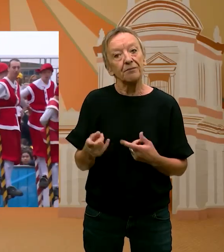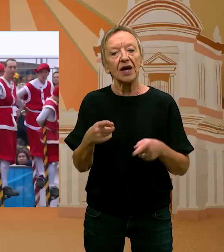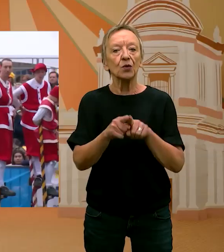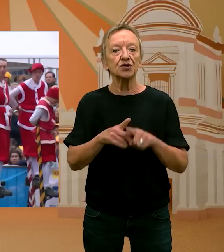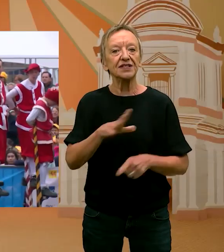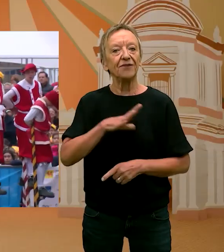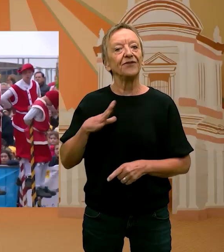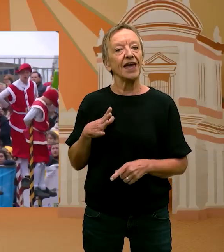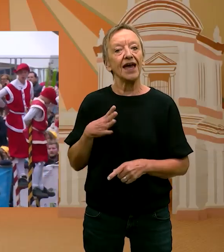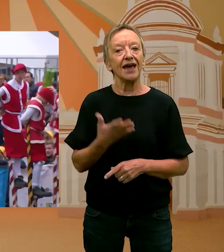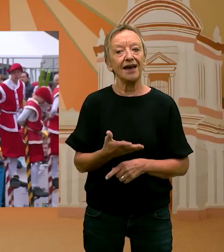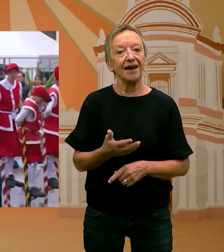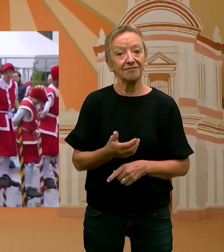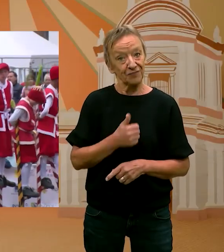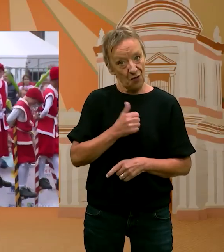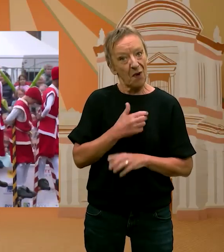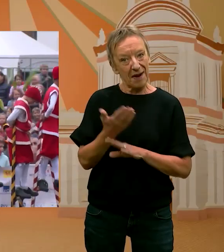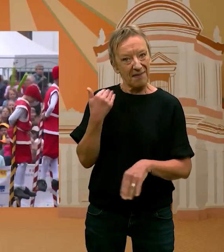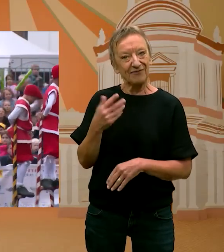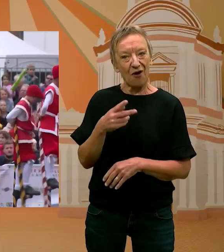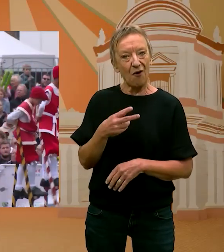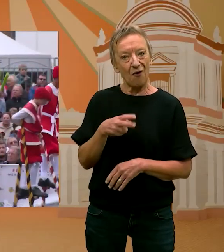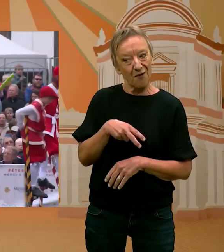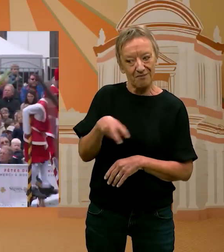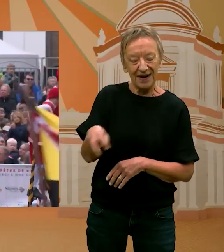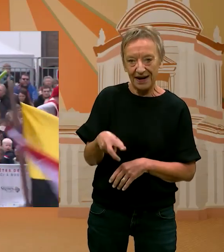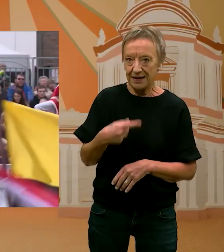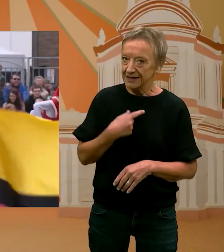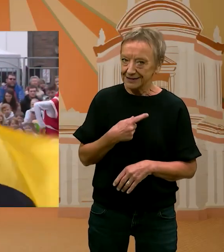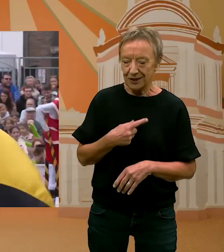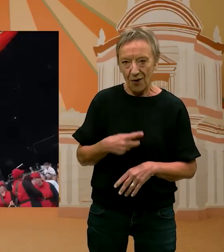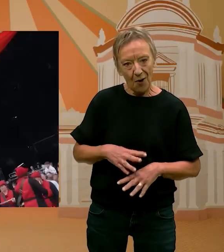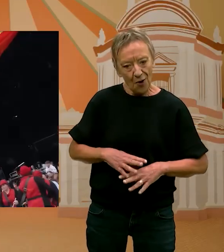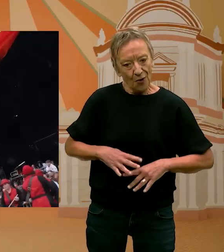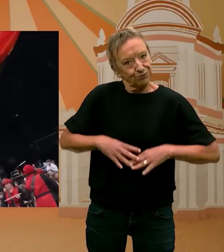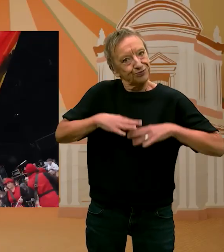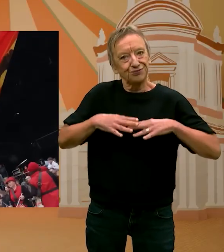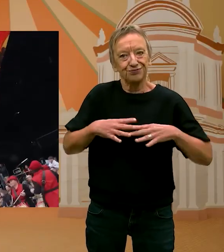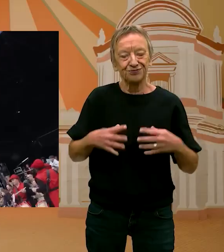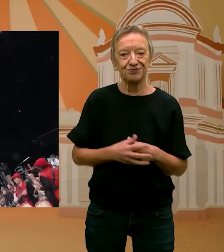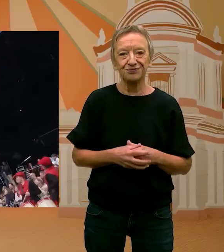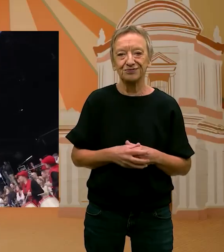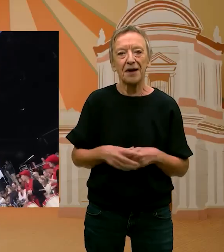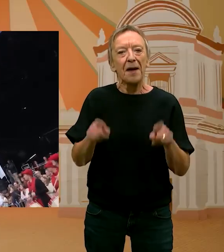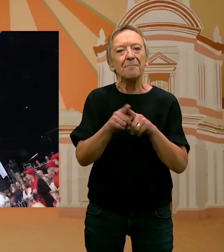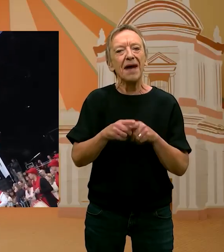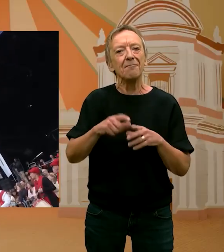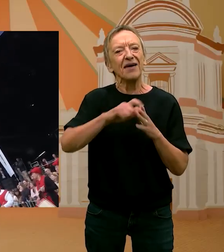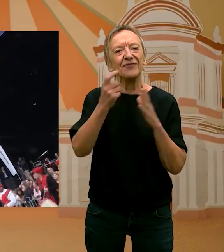déjà été sur cette place. Et on a ce sentiment qui nous prend dans les tripes, un peu comme dans le film Gladiator. Là, on va aller au combat, on va y aller. Et donc